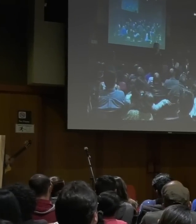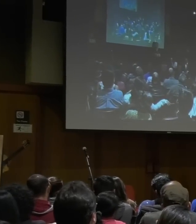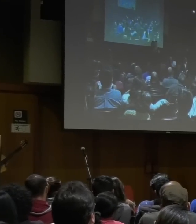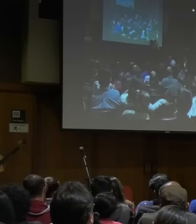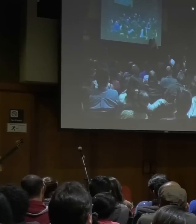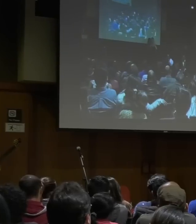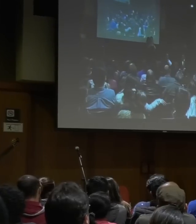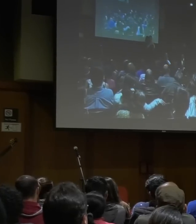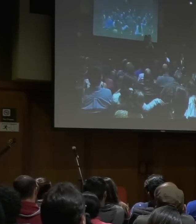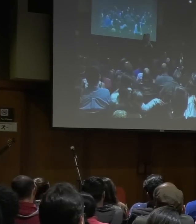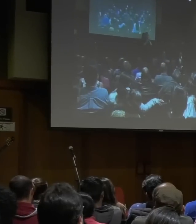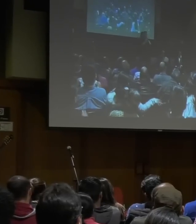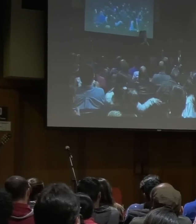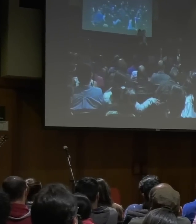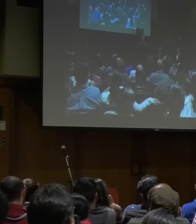caracol. Bellísimo.